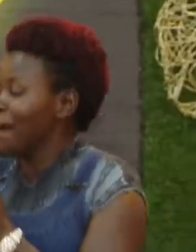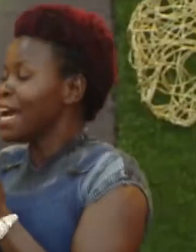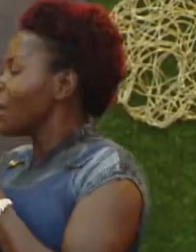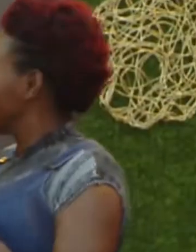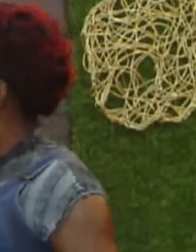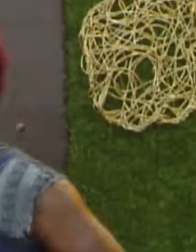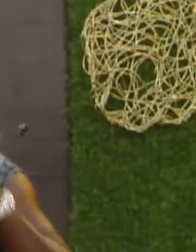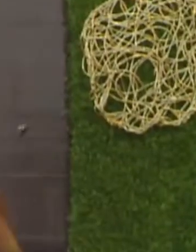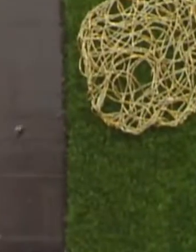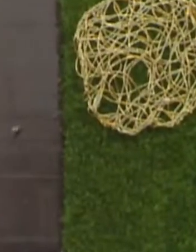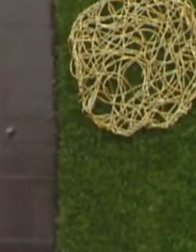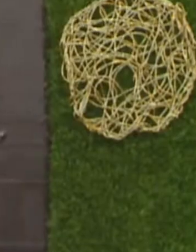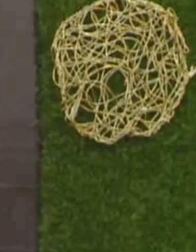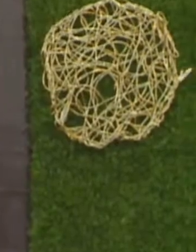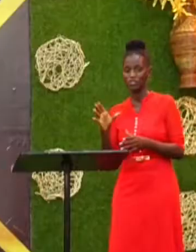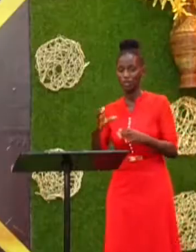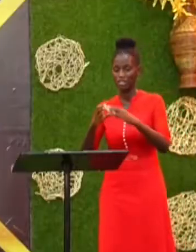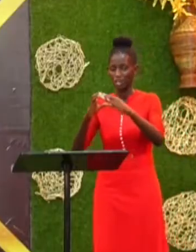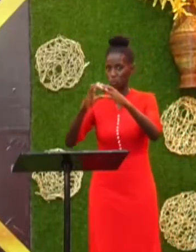Ndeka banange wechiba chibia.